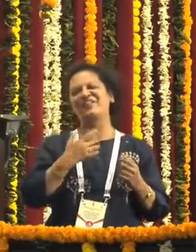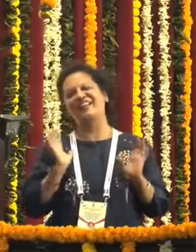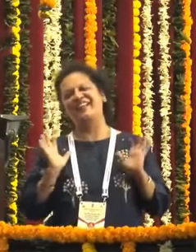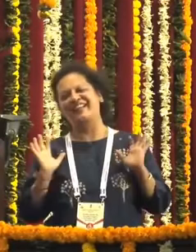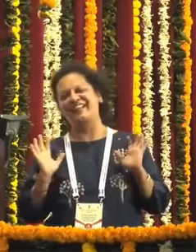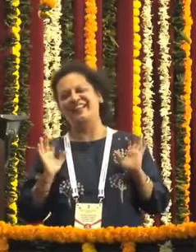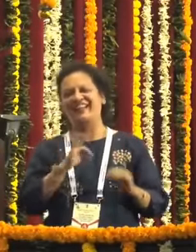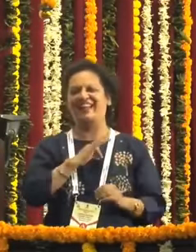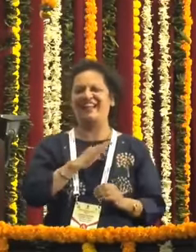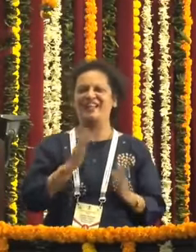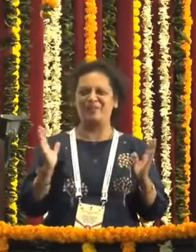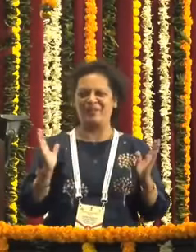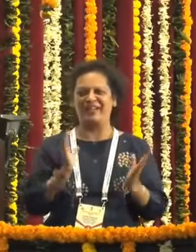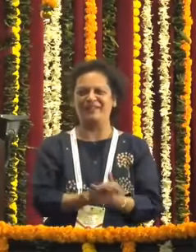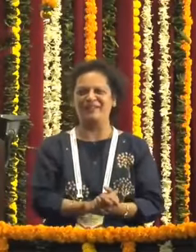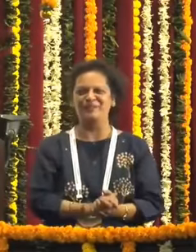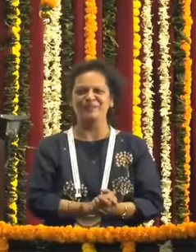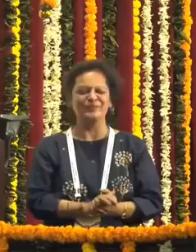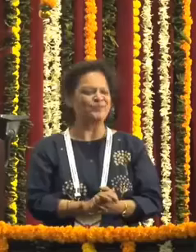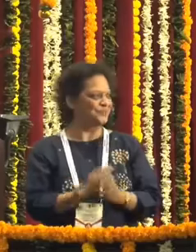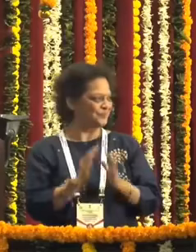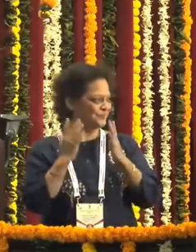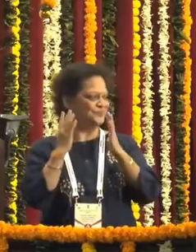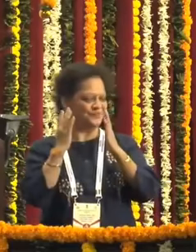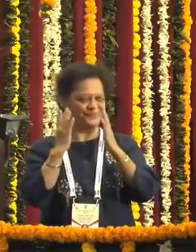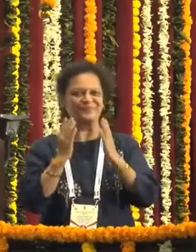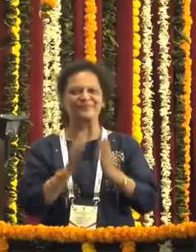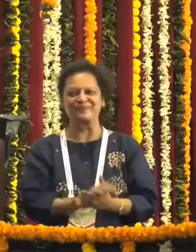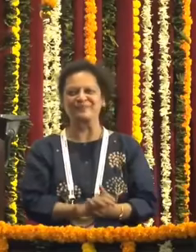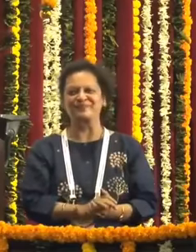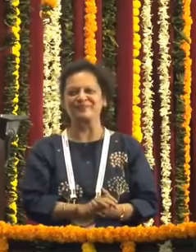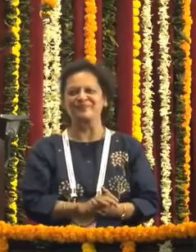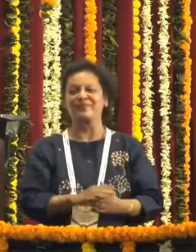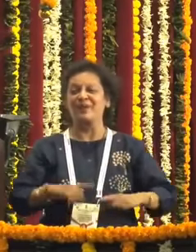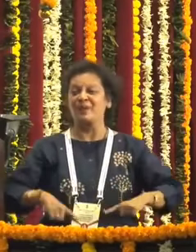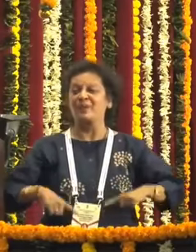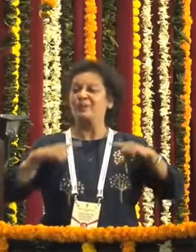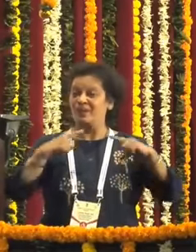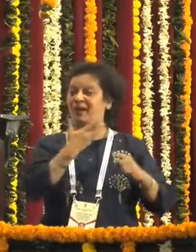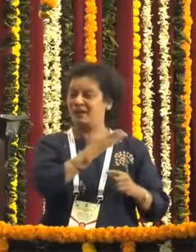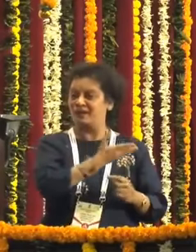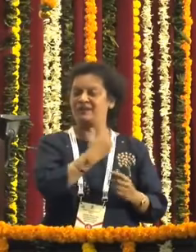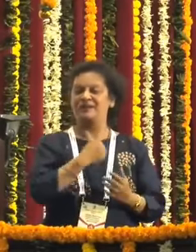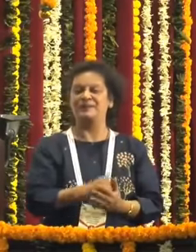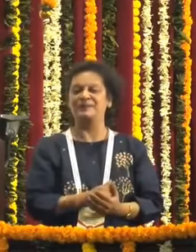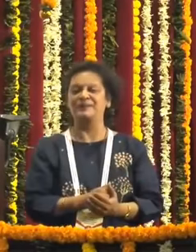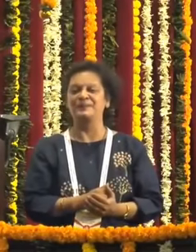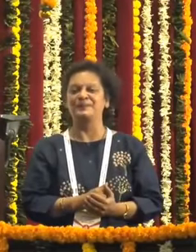आमच्या मनामध्ये निर्माण झालेली आहे. आणि म्हणून ज्याने आयुष्यभर